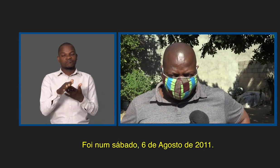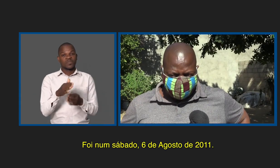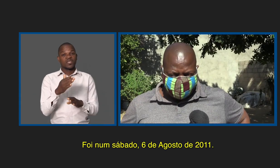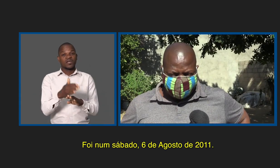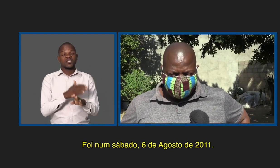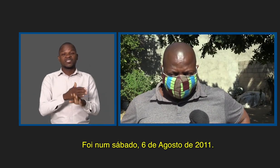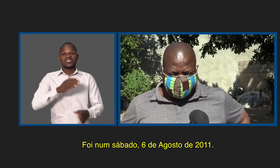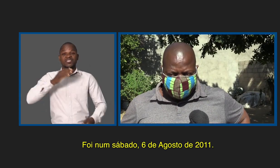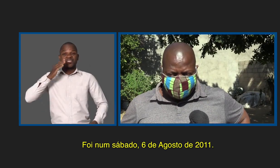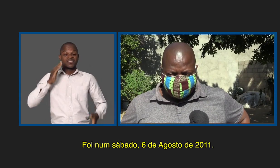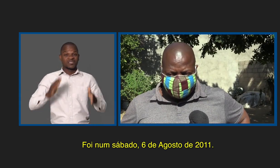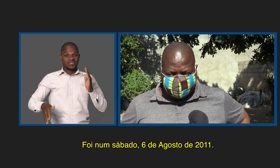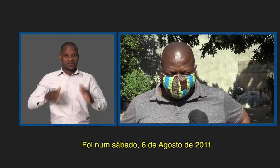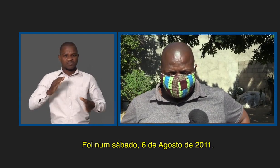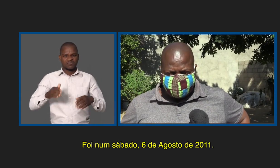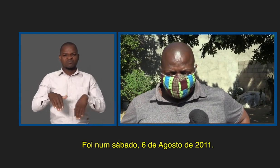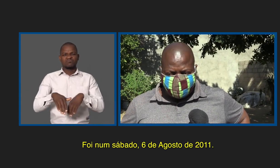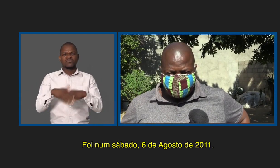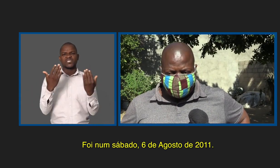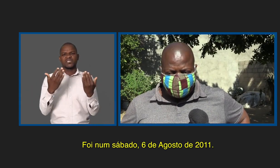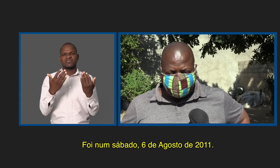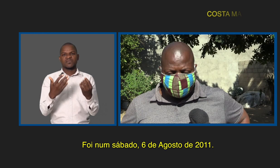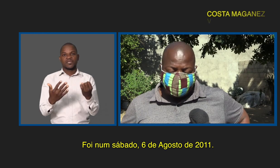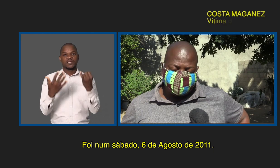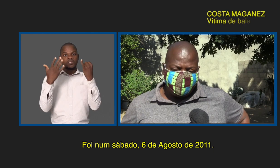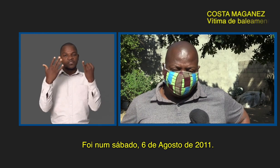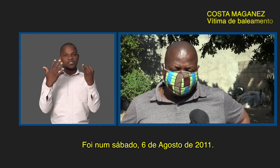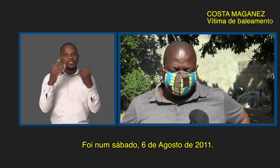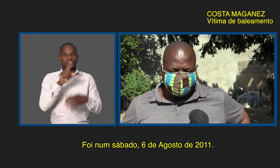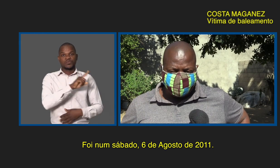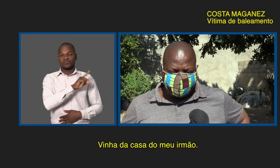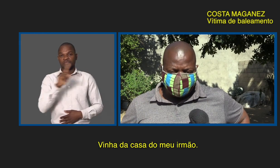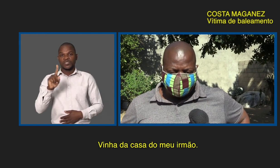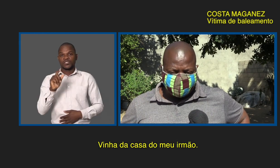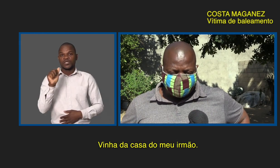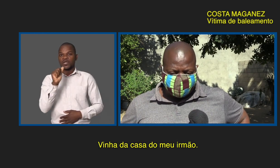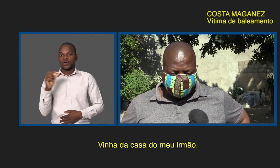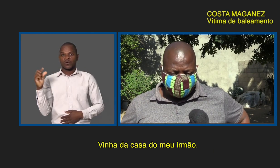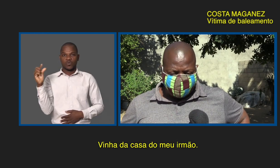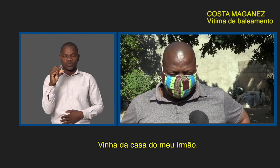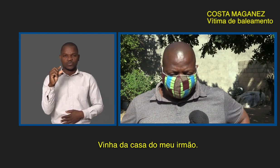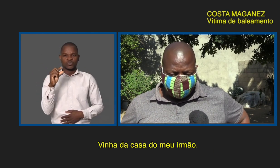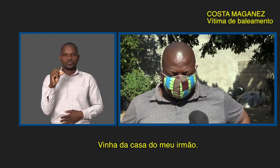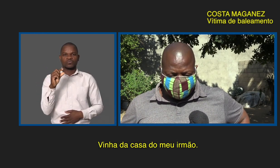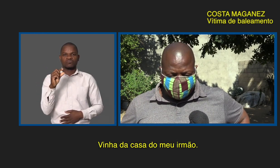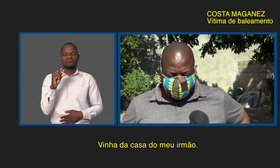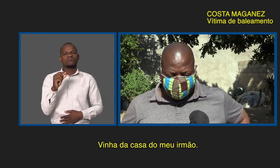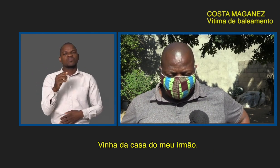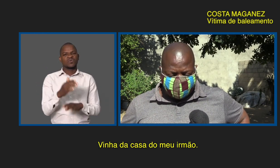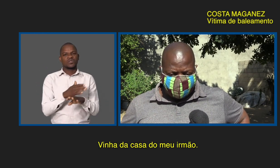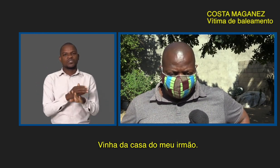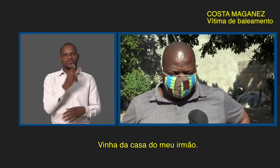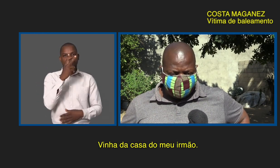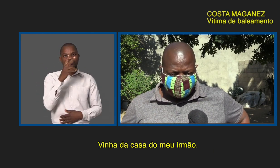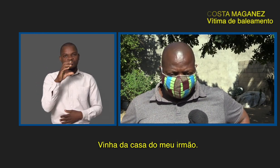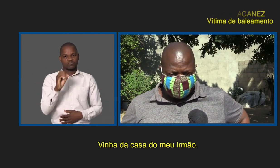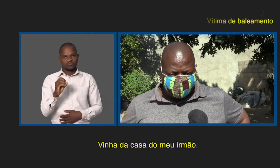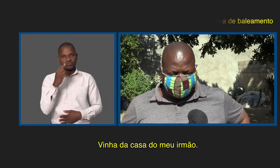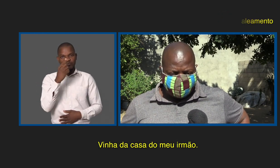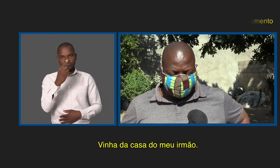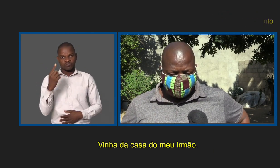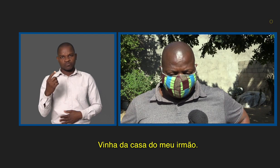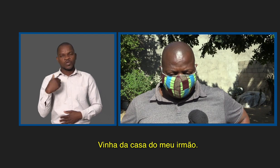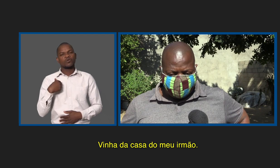dia 6 de agosto de 2011. vinha de casa do meu irmão e lhe